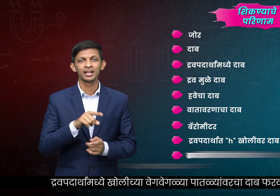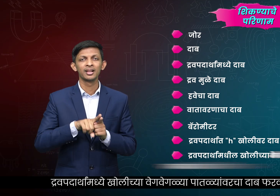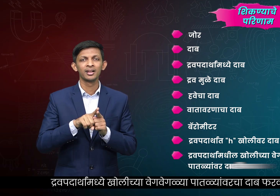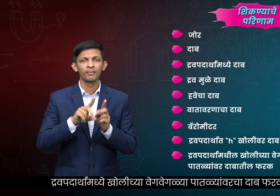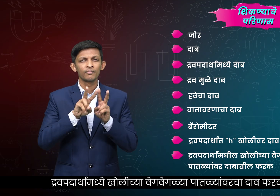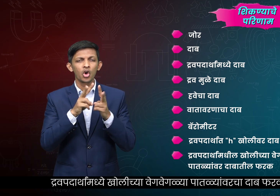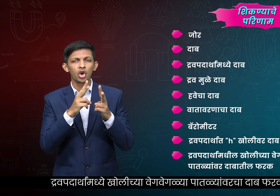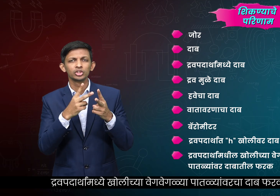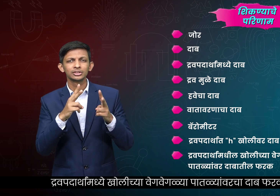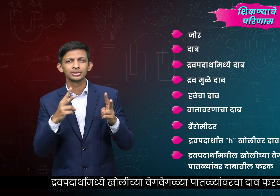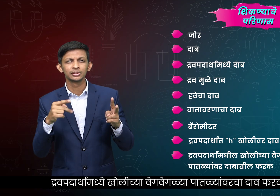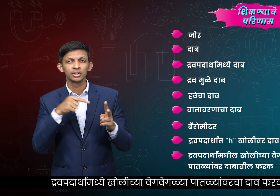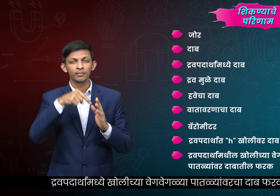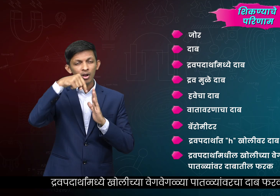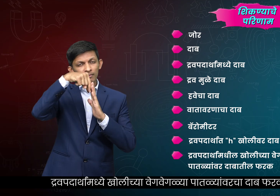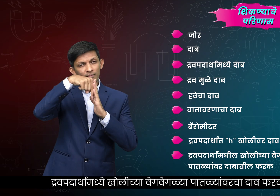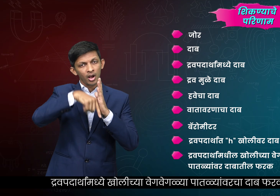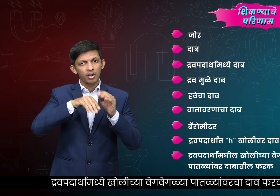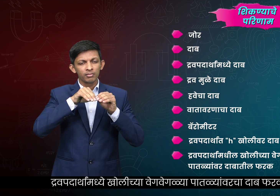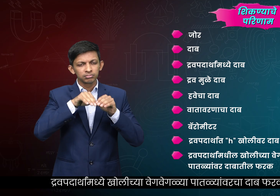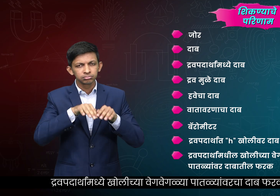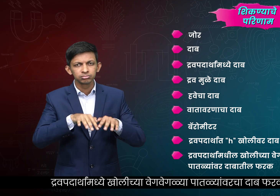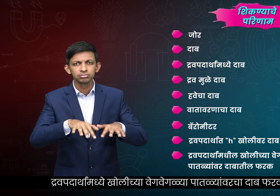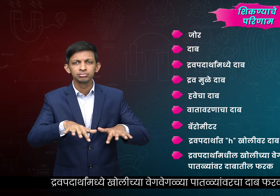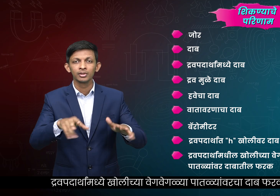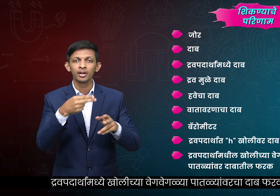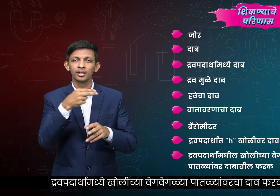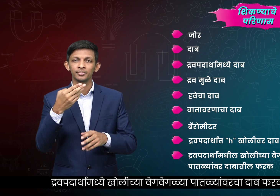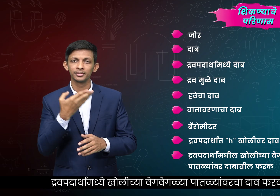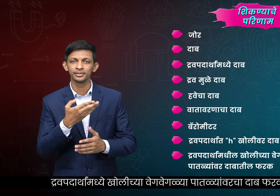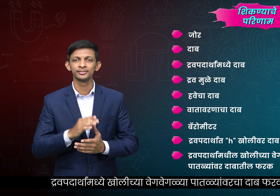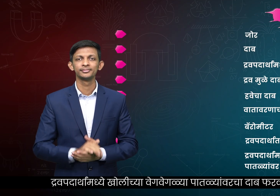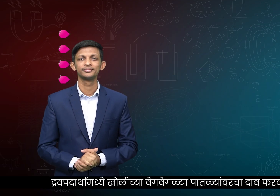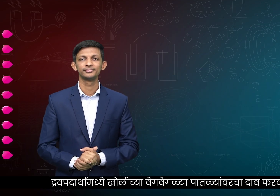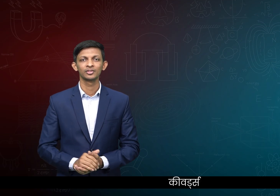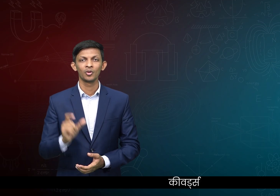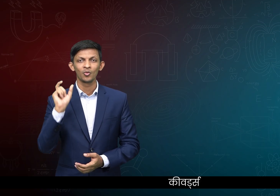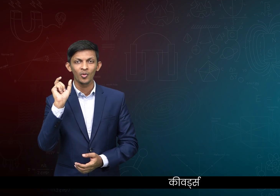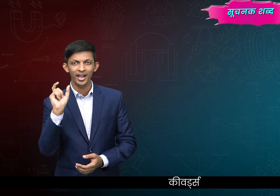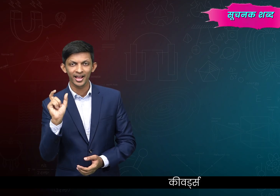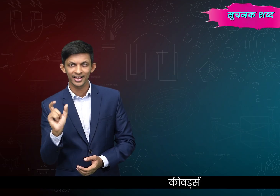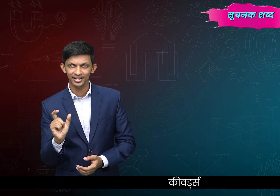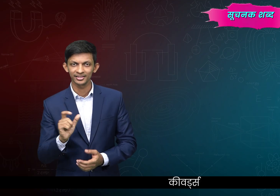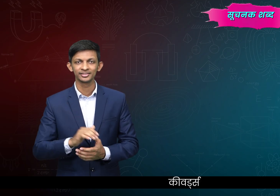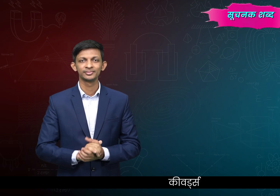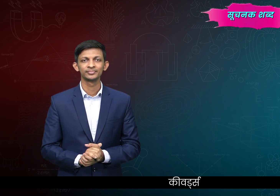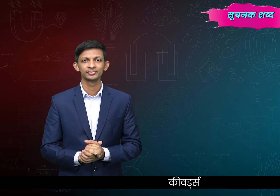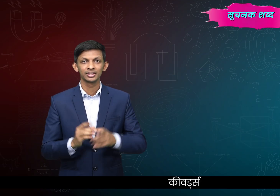द्रव पदार्थांमध्ये खोलीच्या वेगवेगळ्या पातळ्यांवरचा दाब यातला फरक समजेल. कीवर्ड्स.